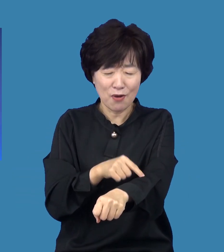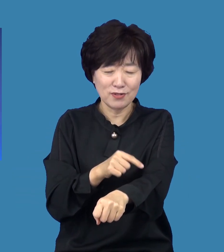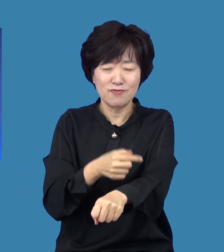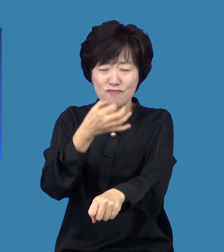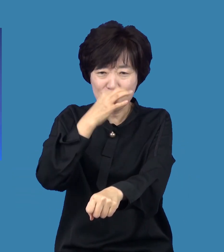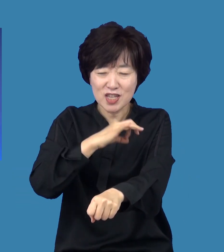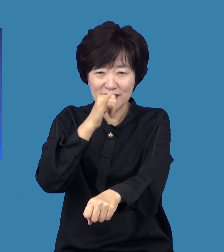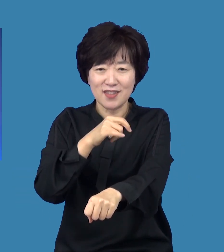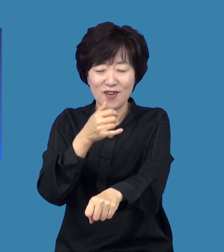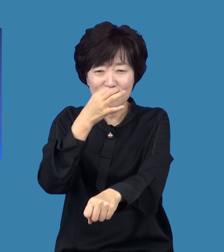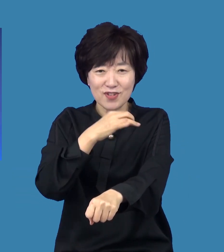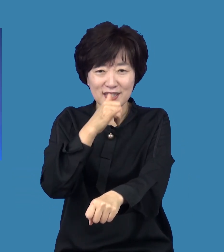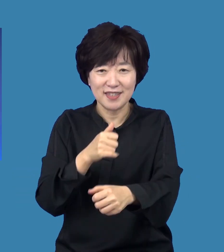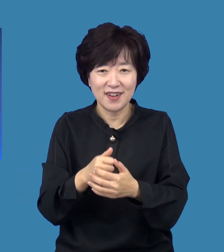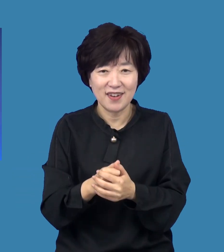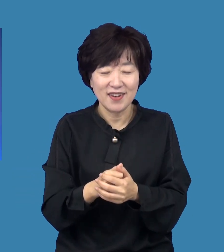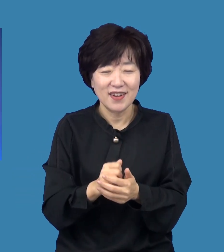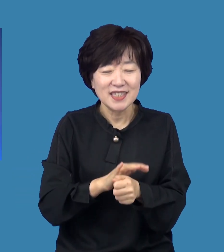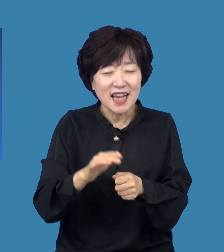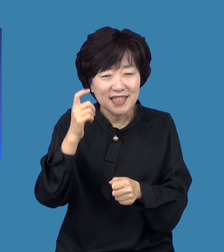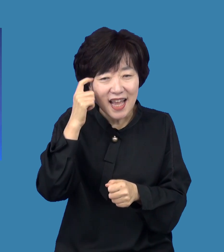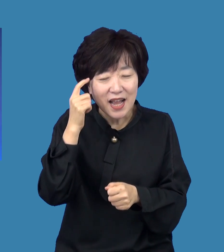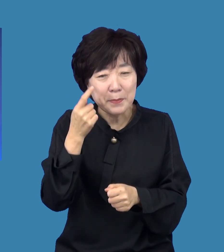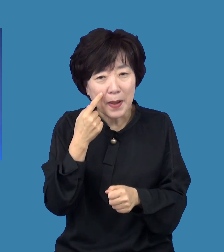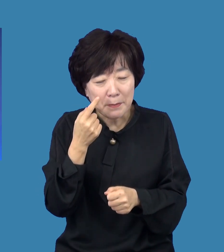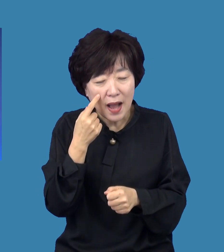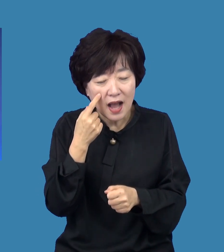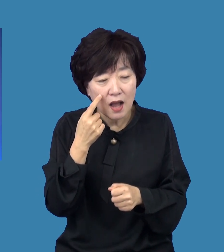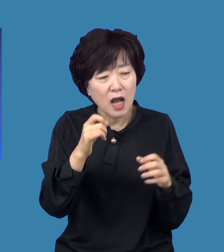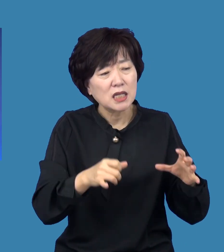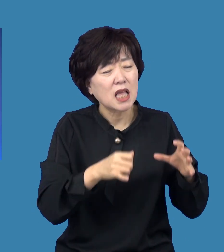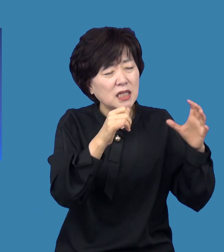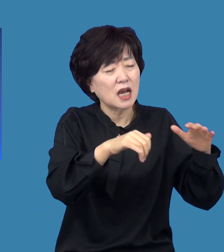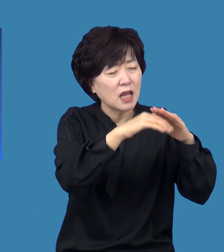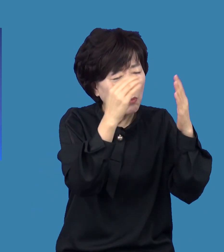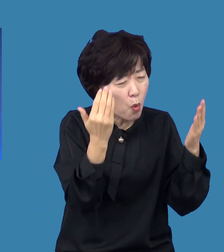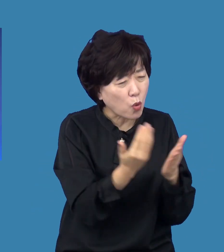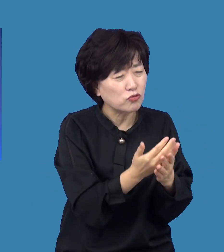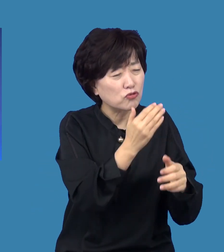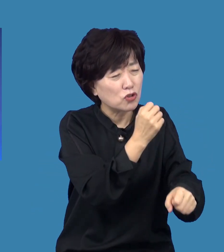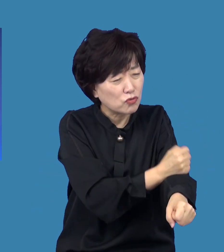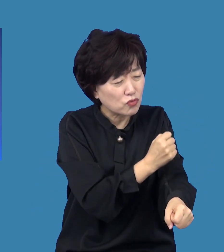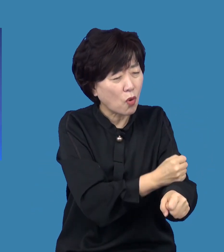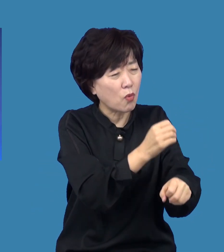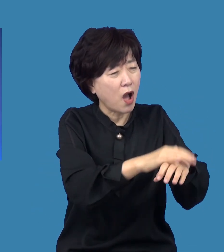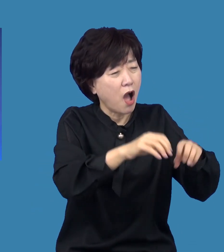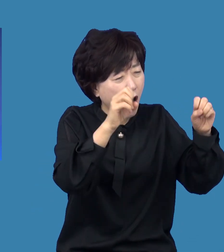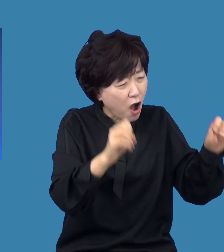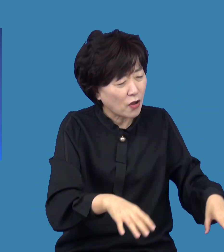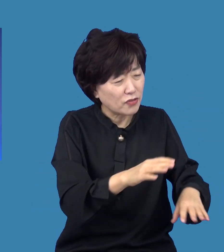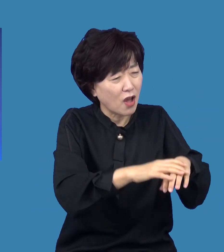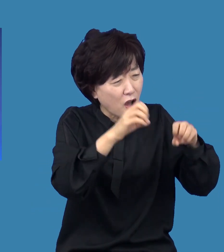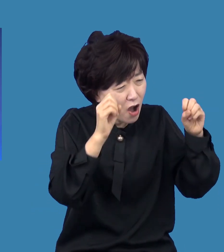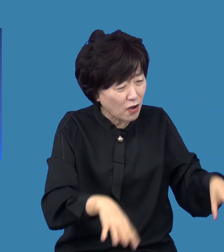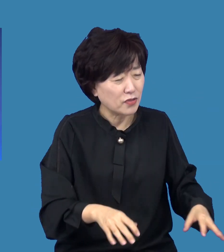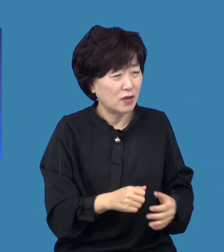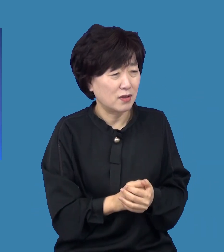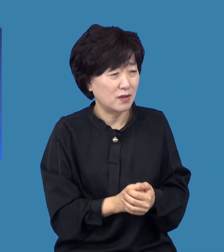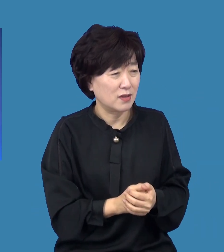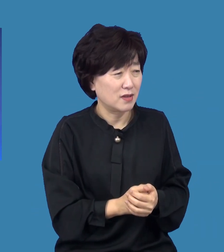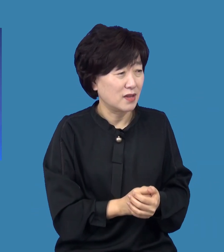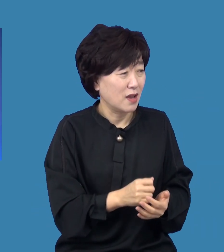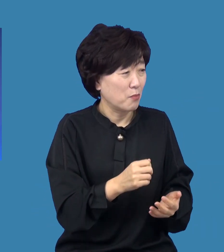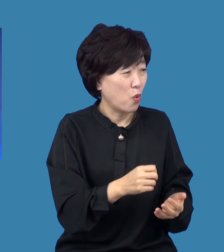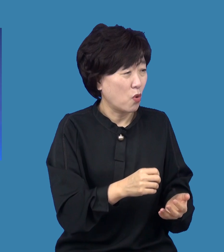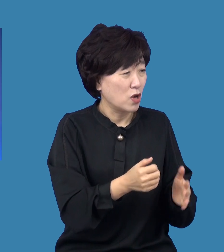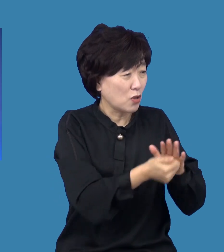잘 생각해 보세요. 이 땅의 모든 수고가 헛되대요. 돈을 많이 버는 것도 헛되고 뭐 좋은 대학을 가려고 애쓰는 것도 헛되고 시간 지나면